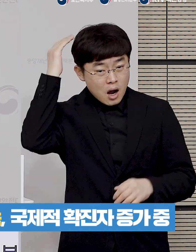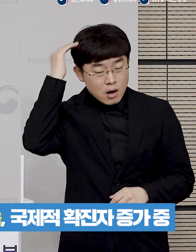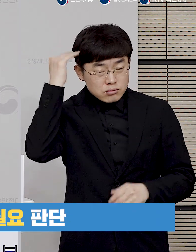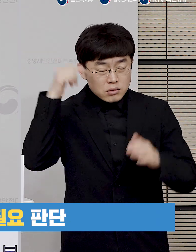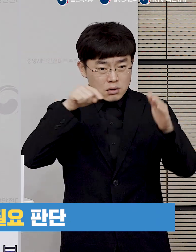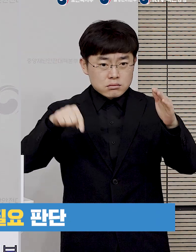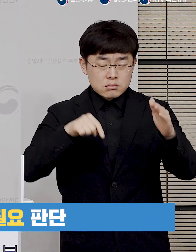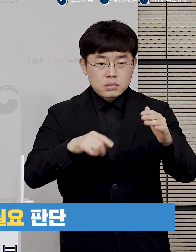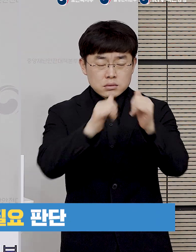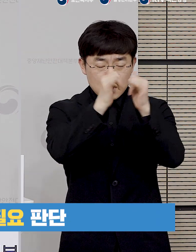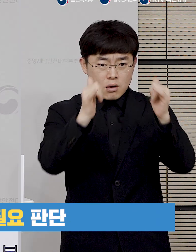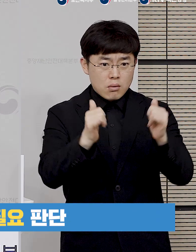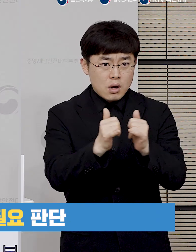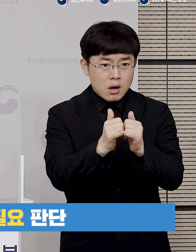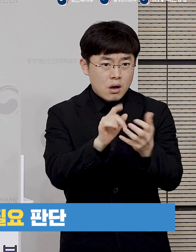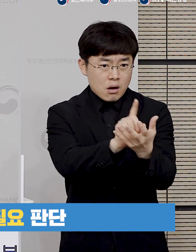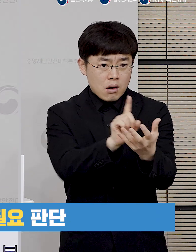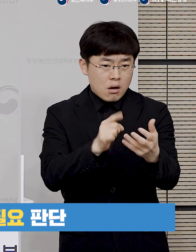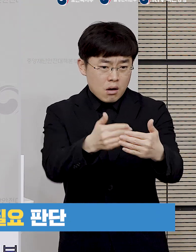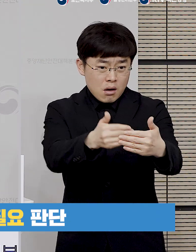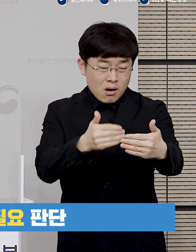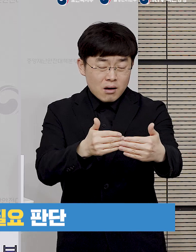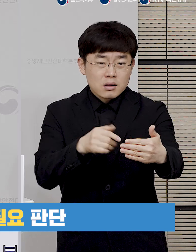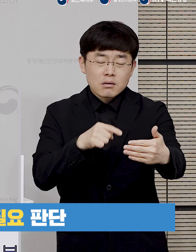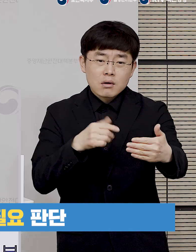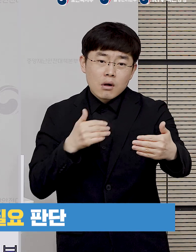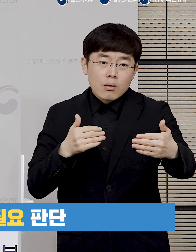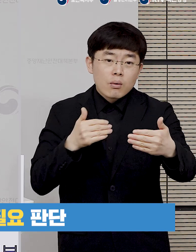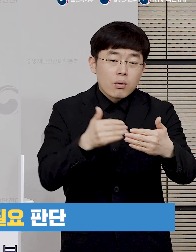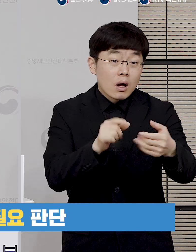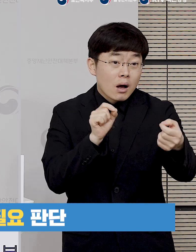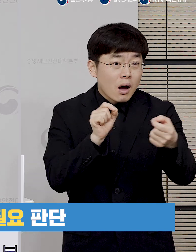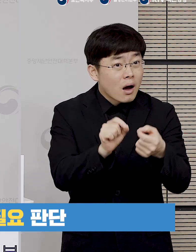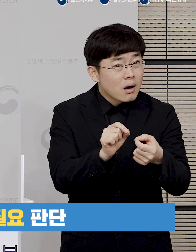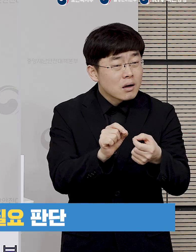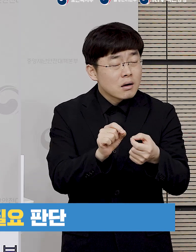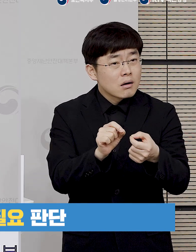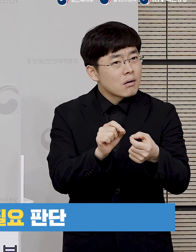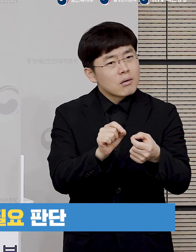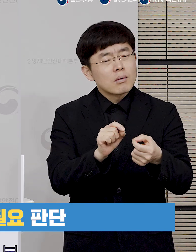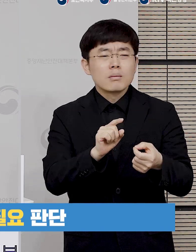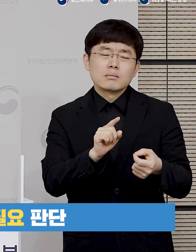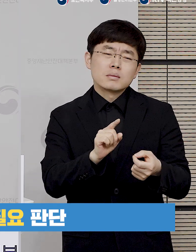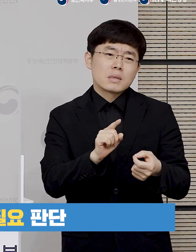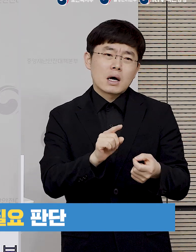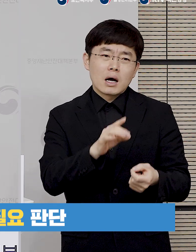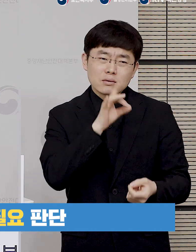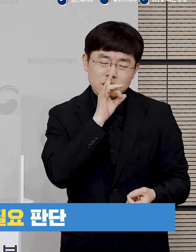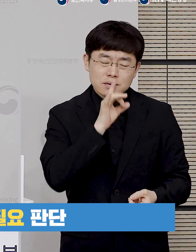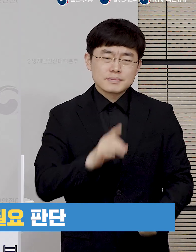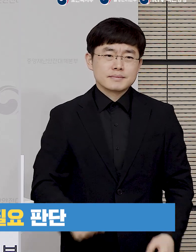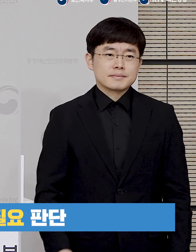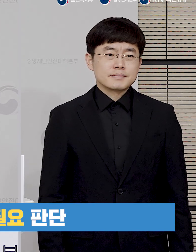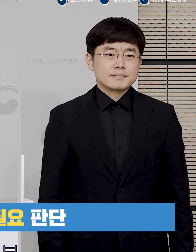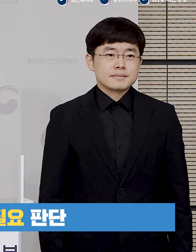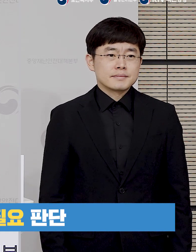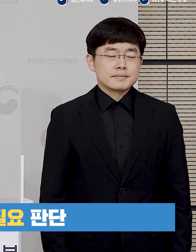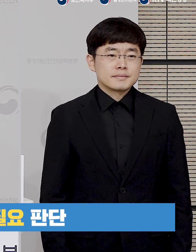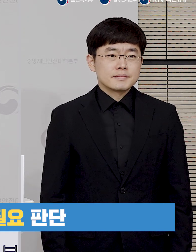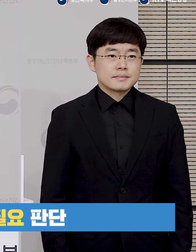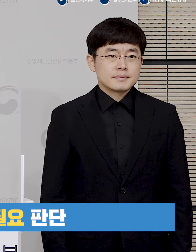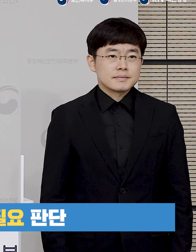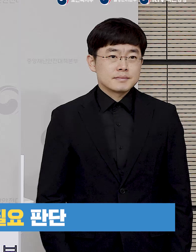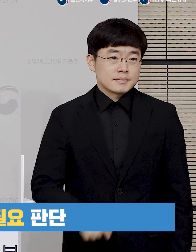섣불리 사회적 거리두기 조치를 완화 하기에는 상당한 어려움이 있다라는 것이 2002 들의